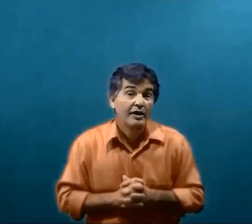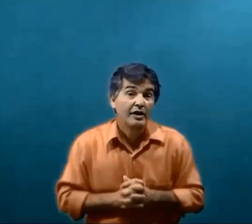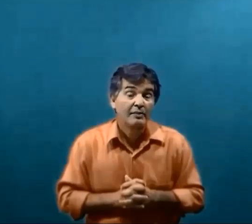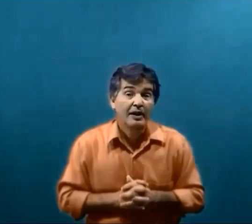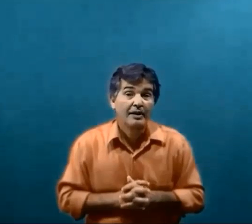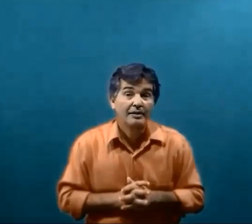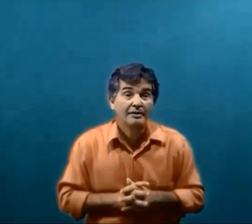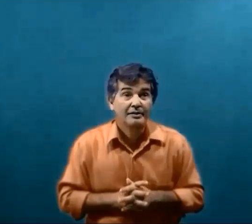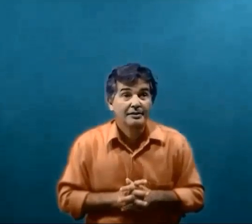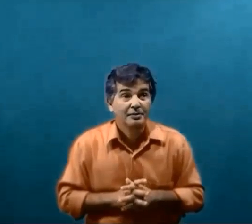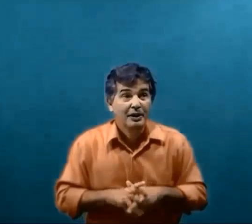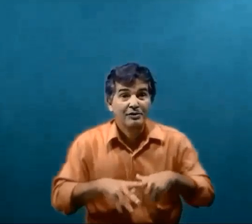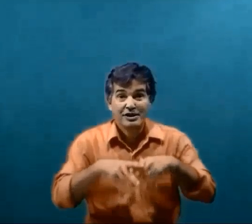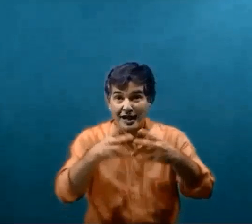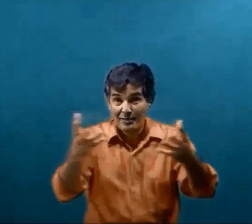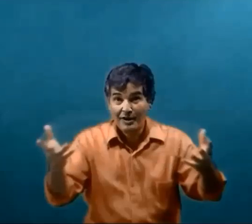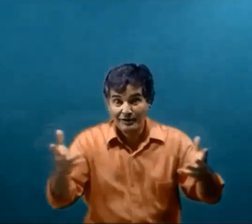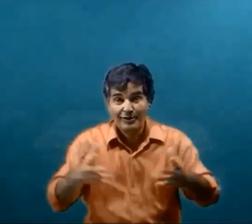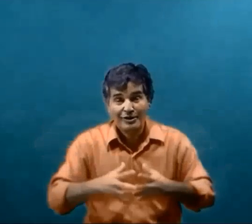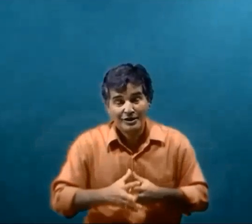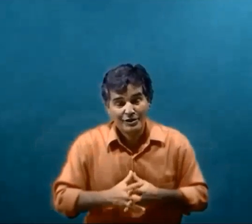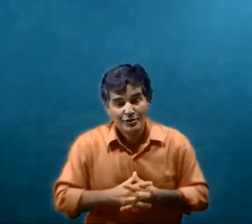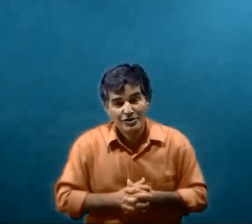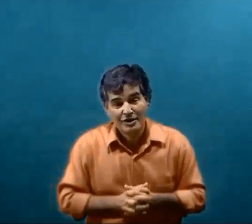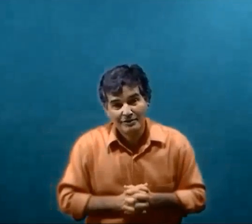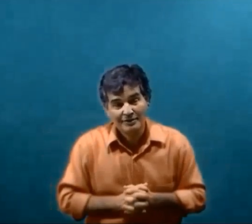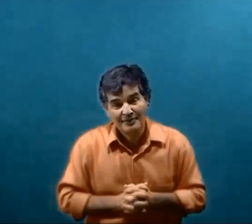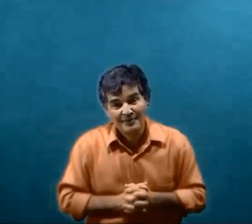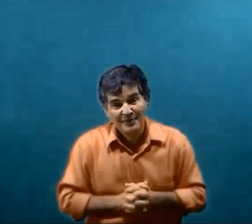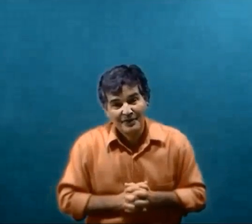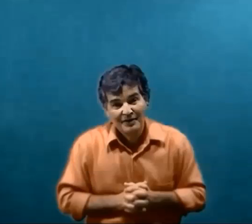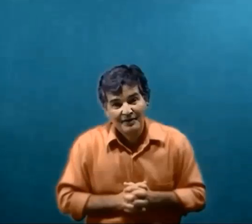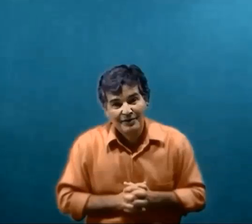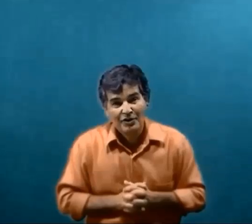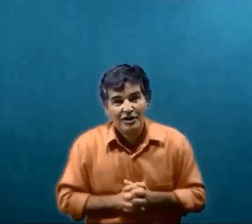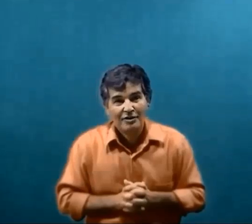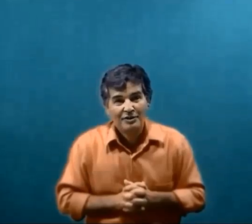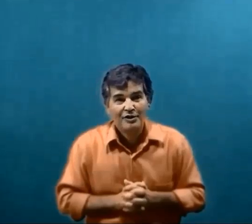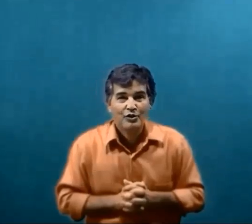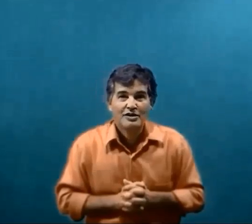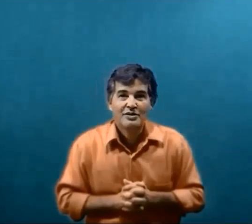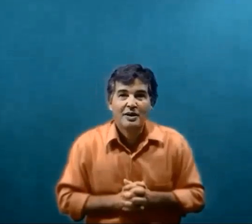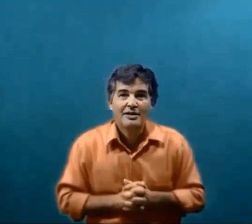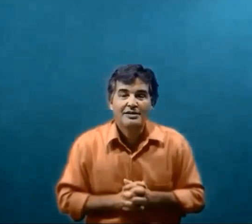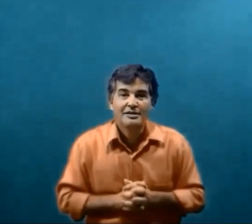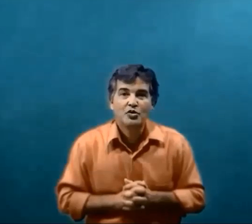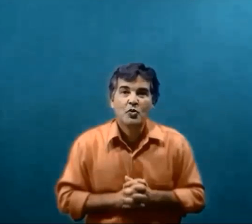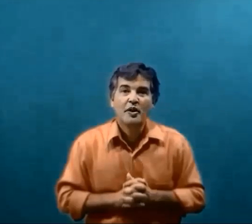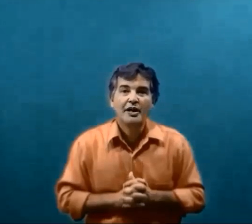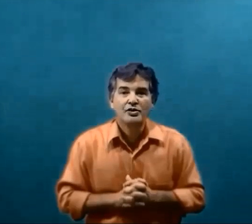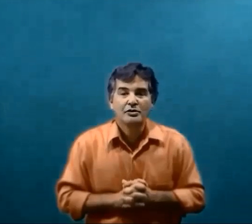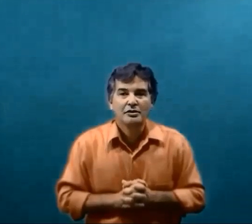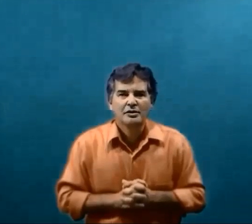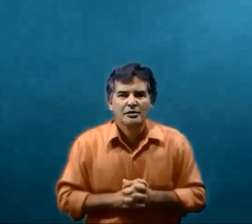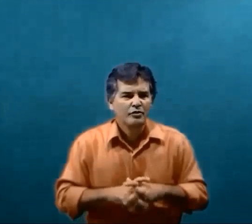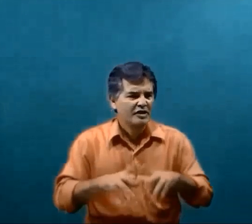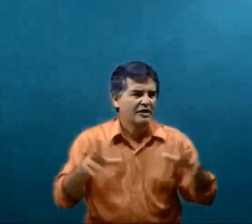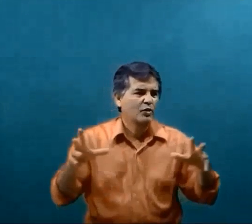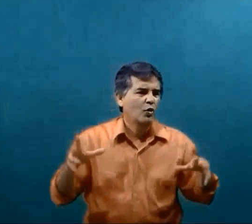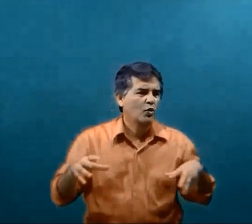daí, para o encerramento da nossa discussão, o que me deixou assim mais surpreso, conversando com um